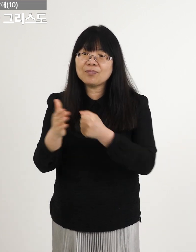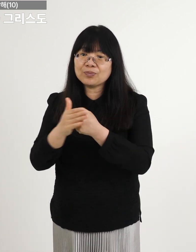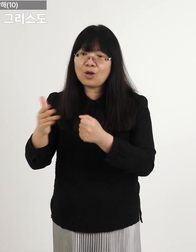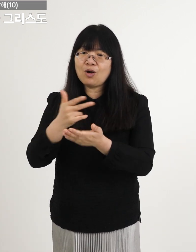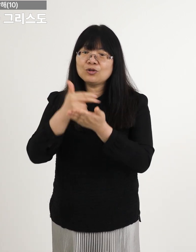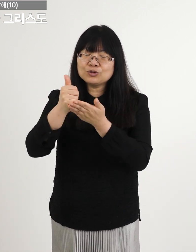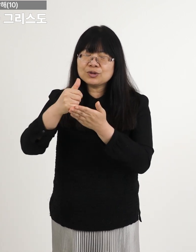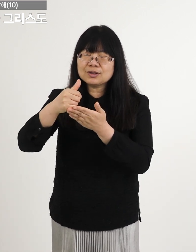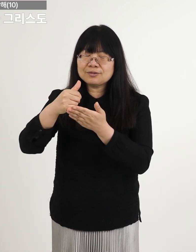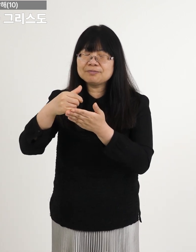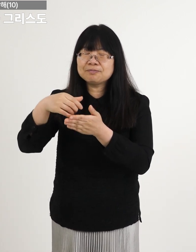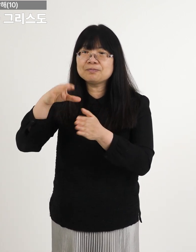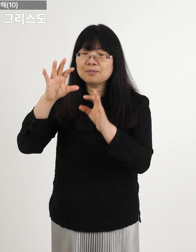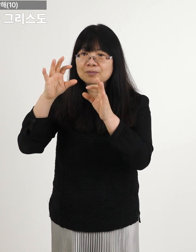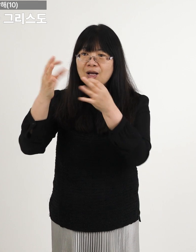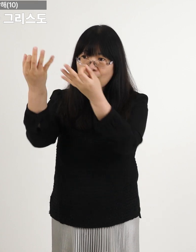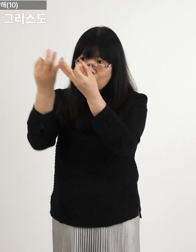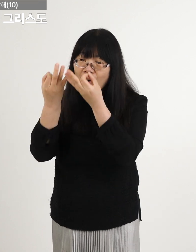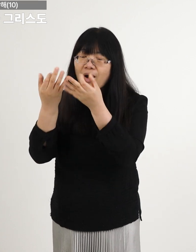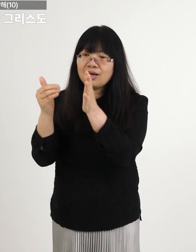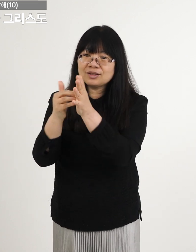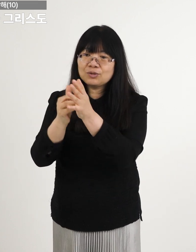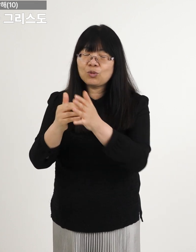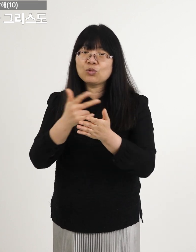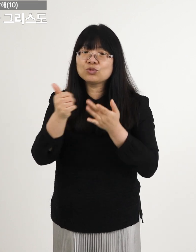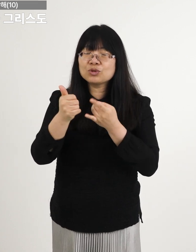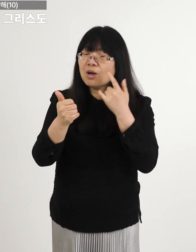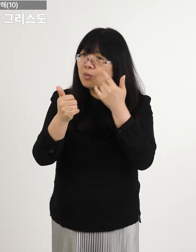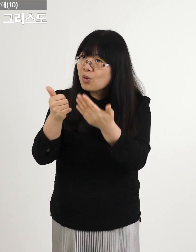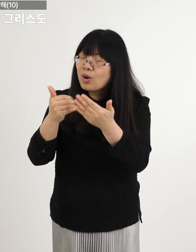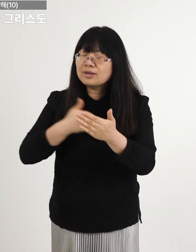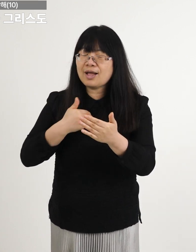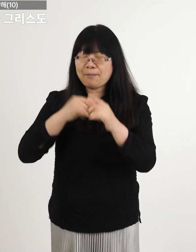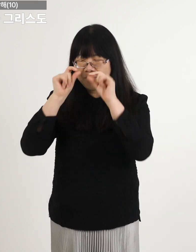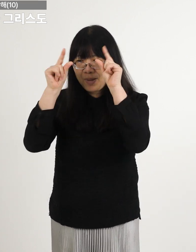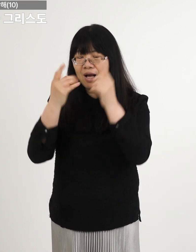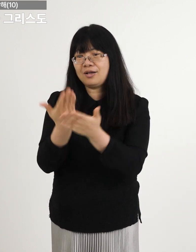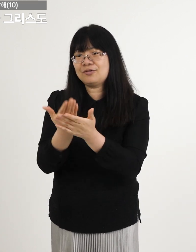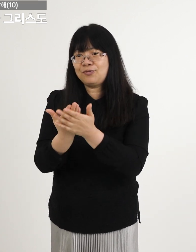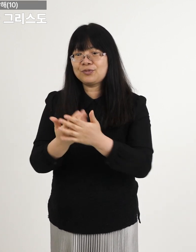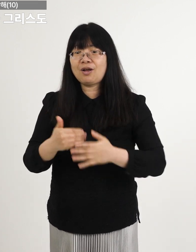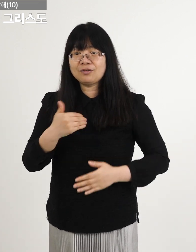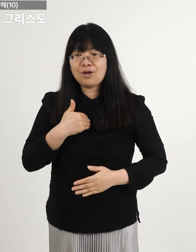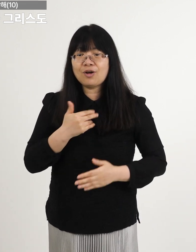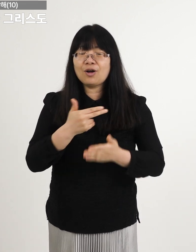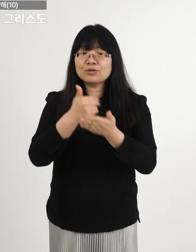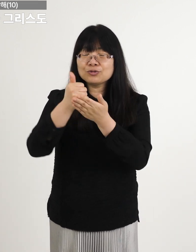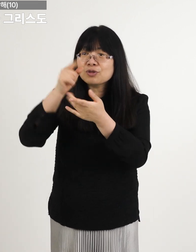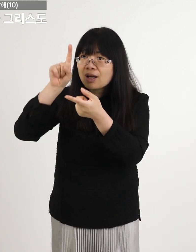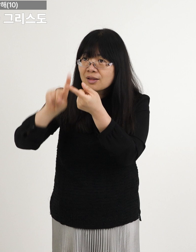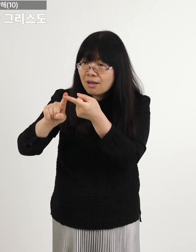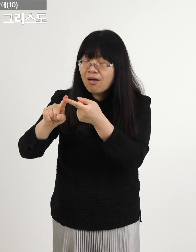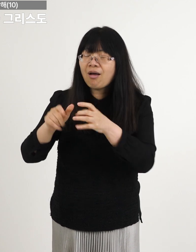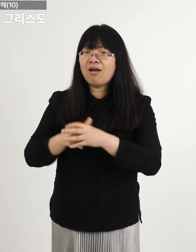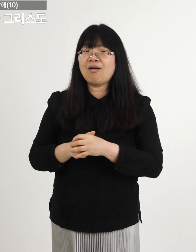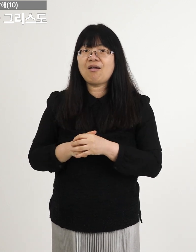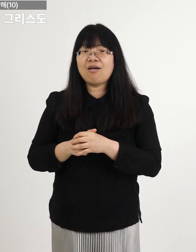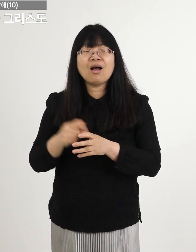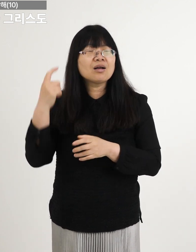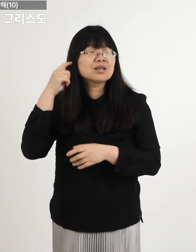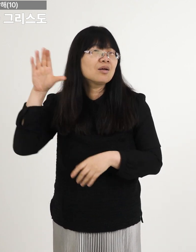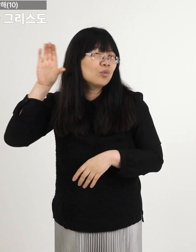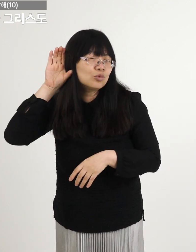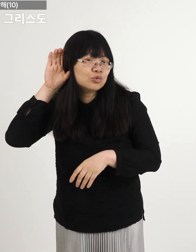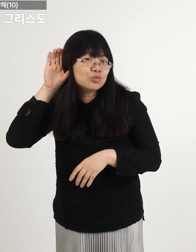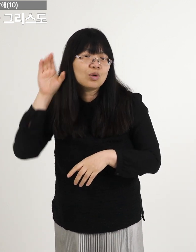주는 들으시고 내가 주께 묻겠사오니 주여 내게 알게 하옵소서. 내가 주께 대하여 귀로